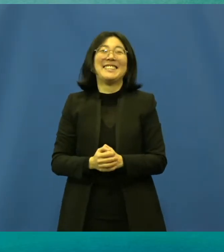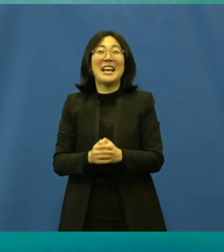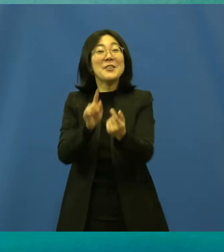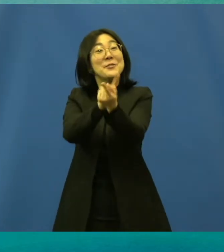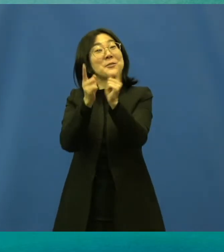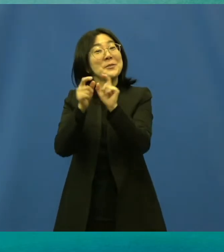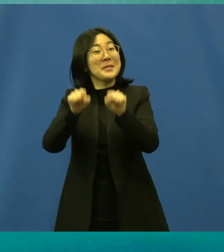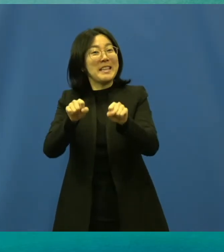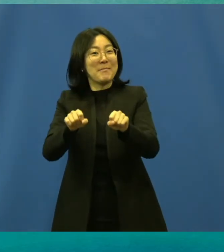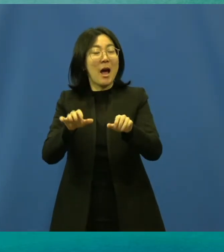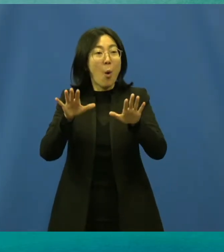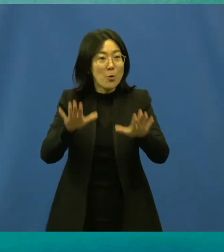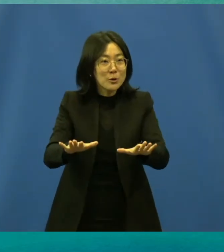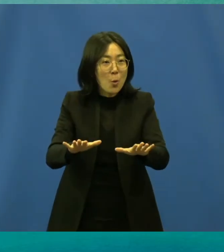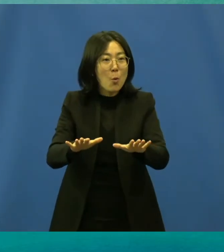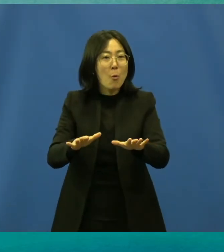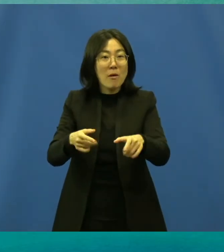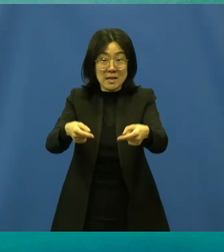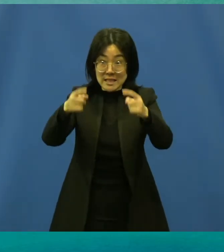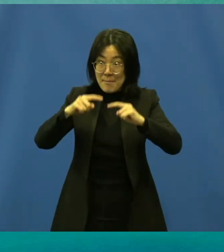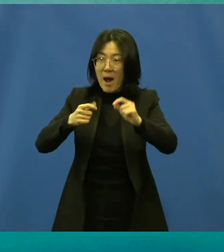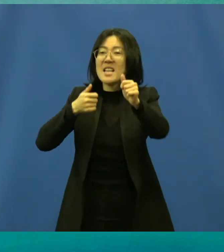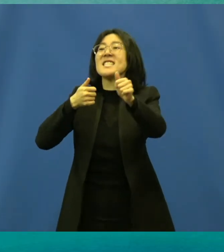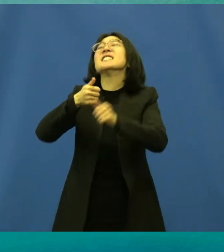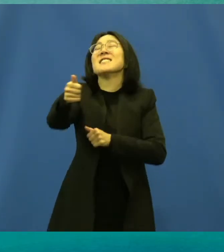또 승리하셨습니다.